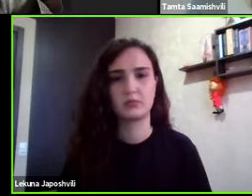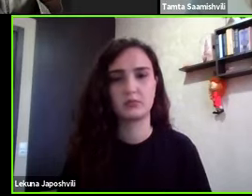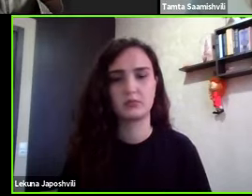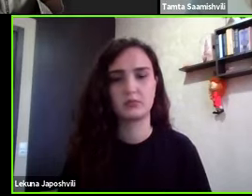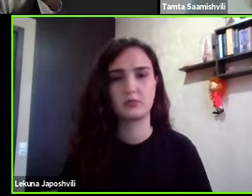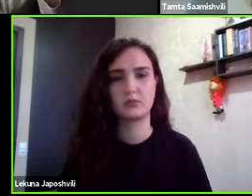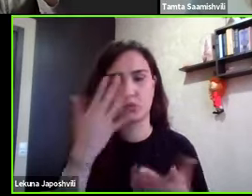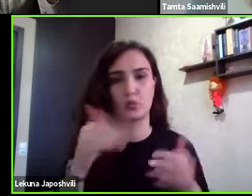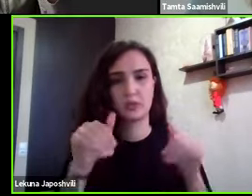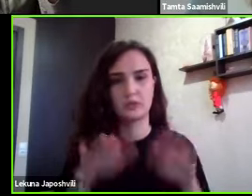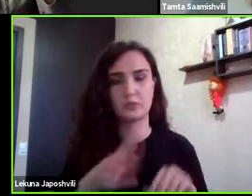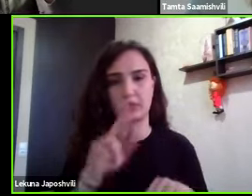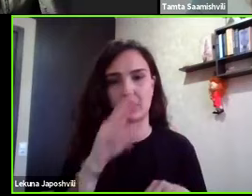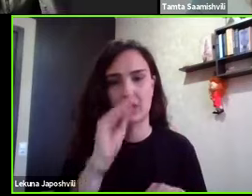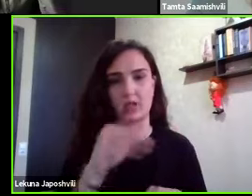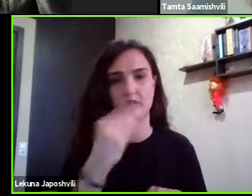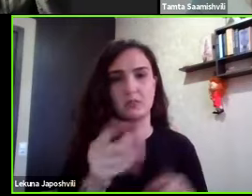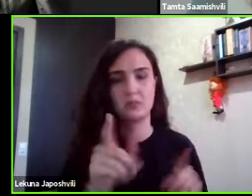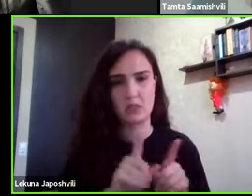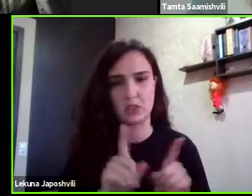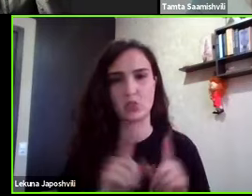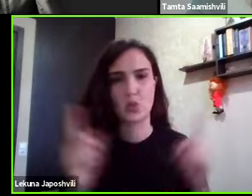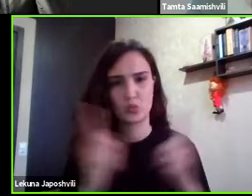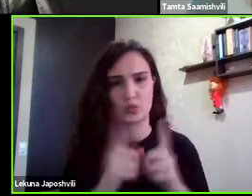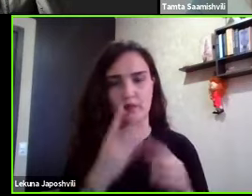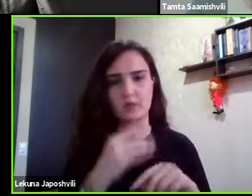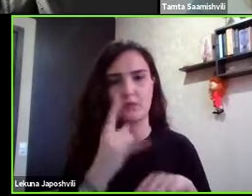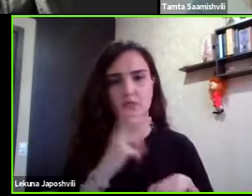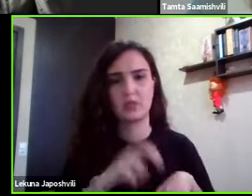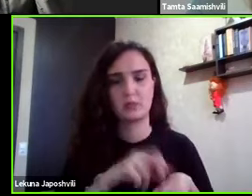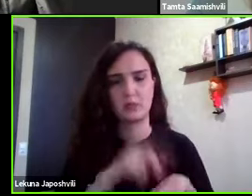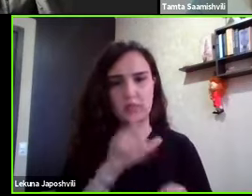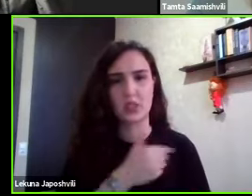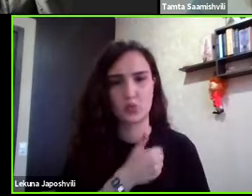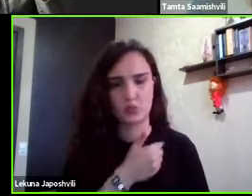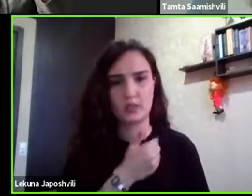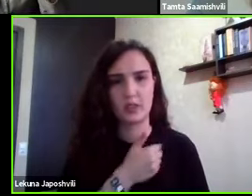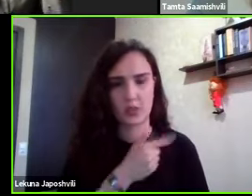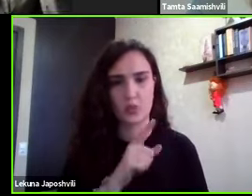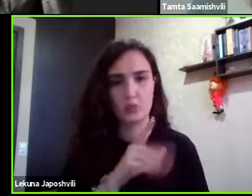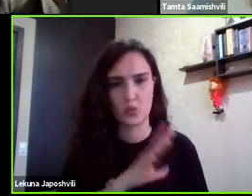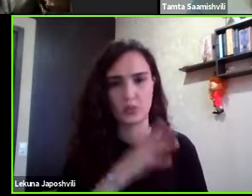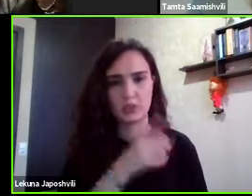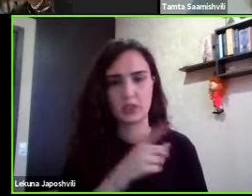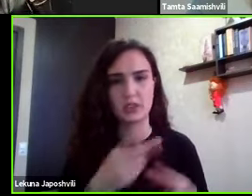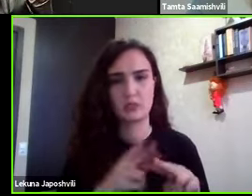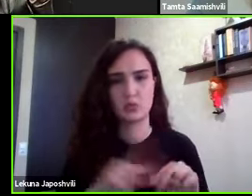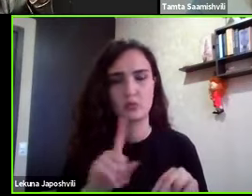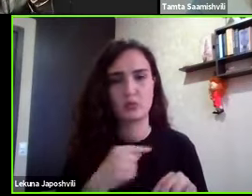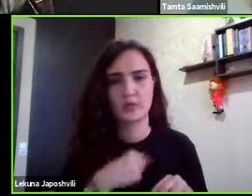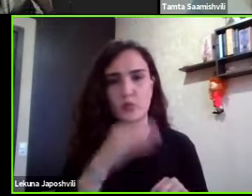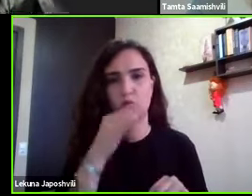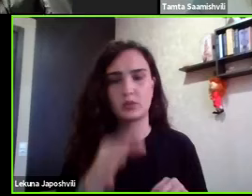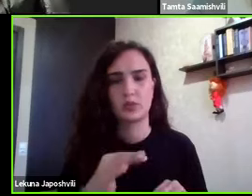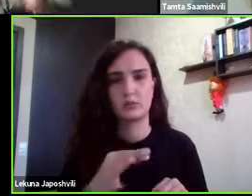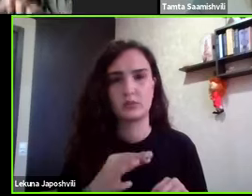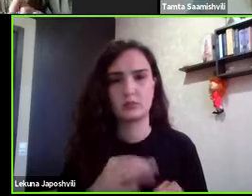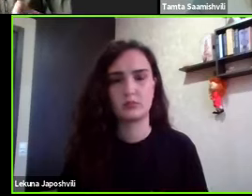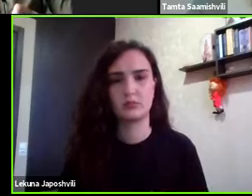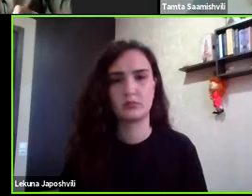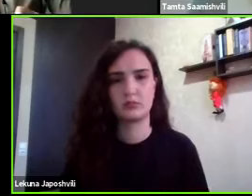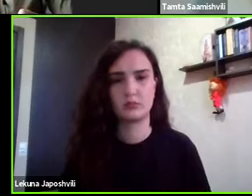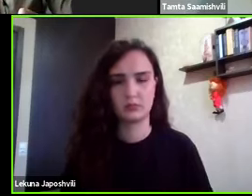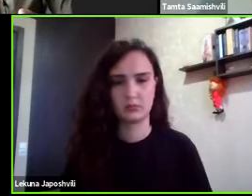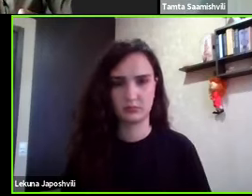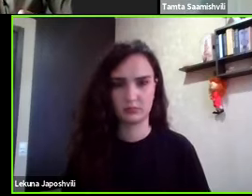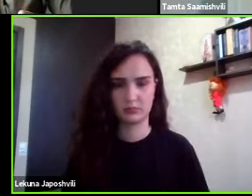და დაალევინებს, მაინც კონსულტაცია თავის პედიატრთან სასურველია გაიაროს, იმიტომ რომ ჩვენ უთხრათ დოზა.